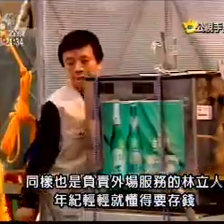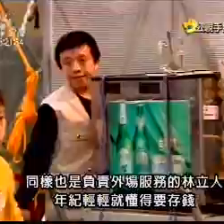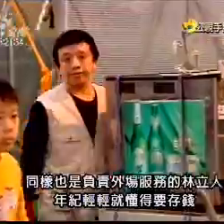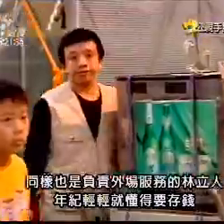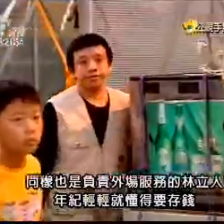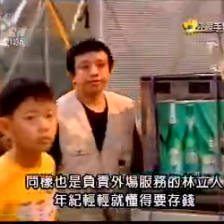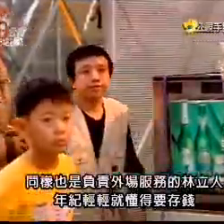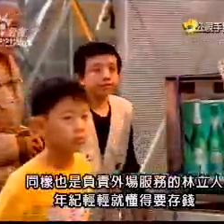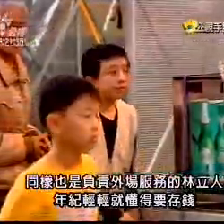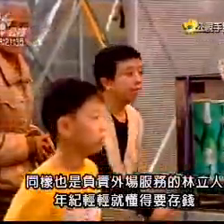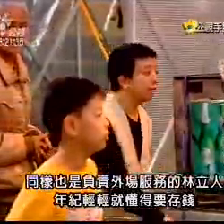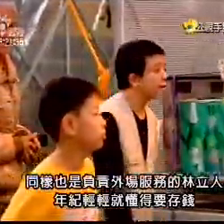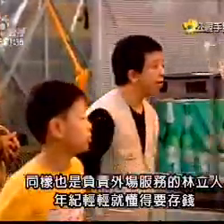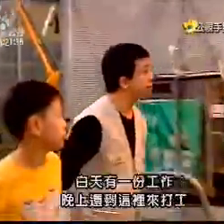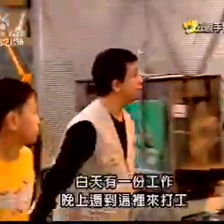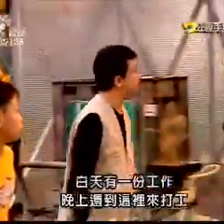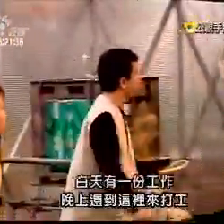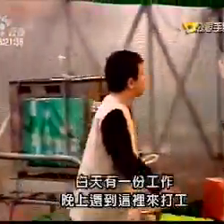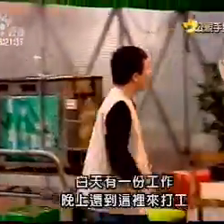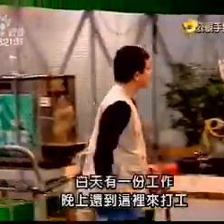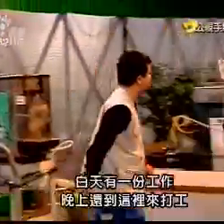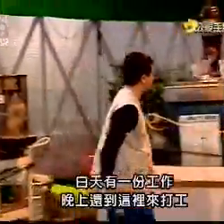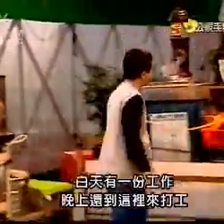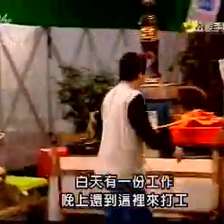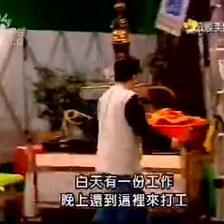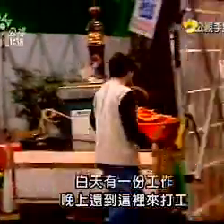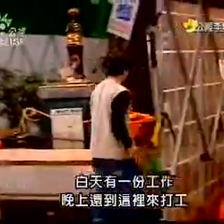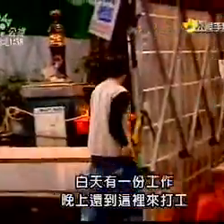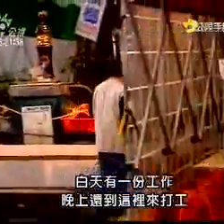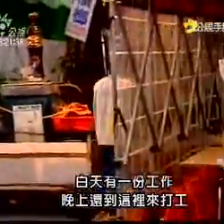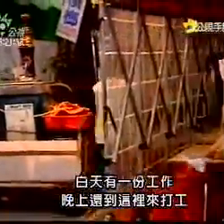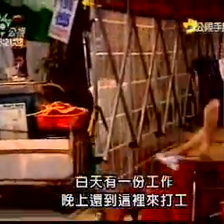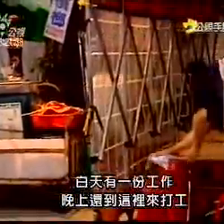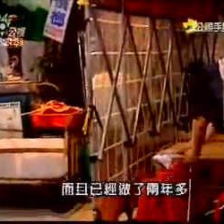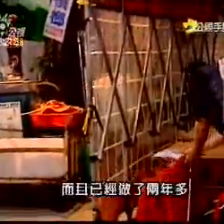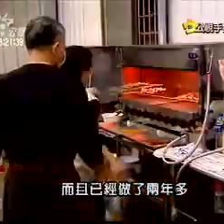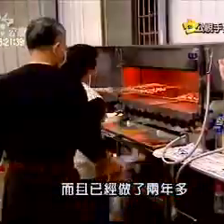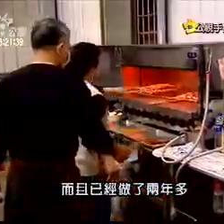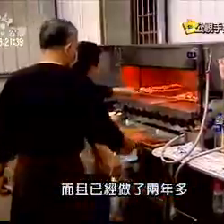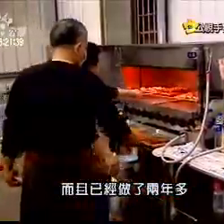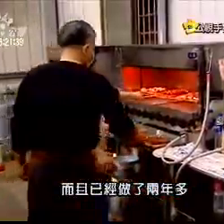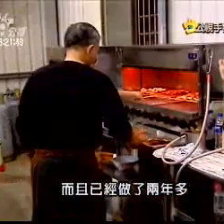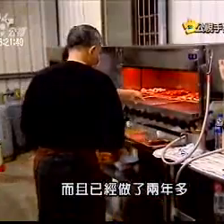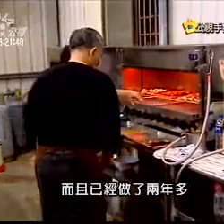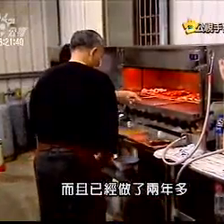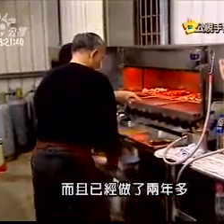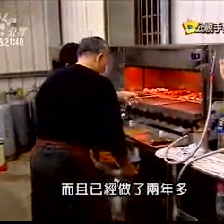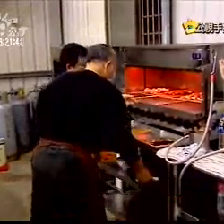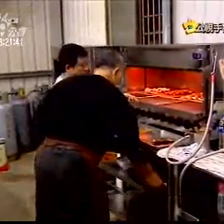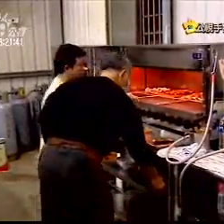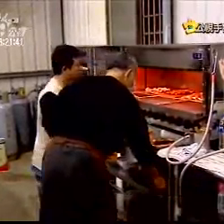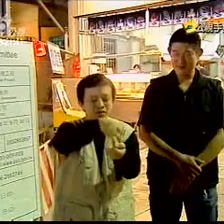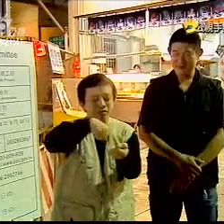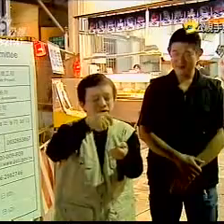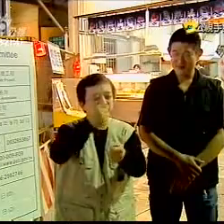人，年纪轻轻就懂得要存钱，白天有一份工作，晚上还到这里来打工，而且已经做了